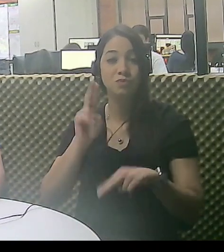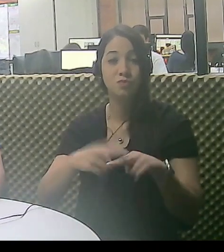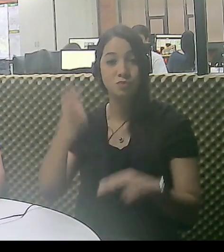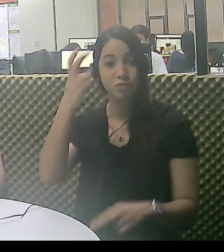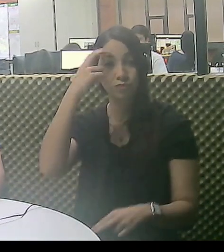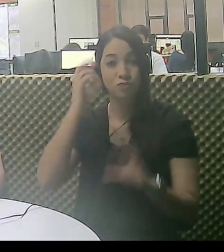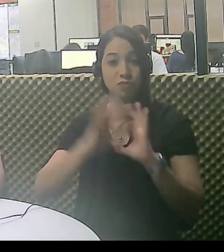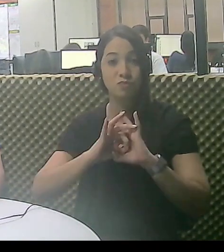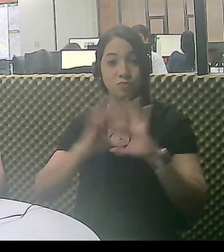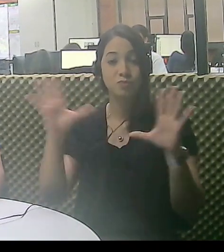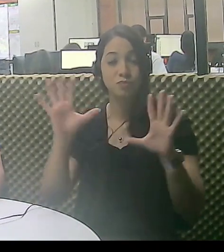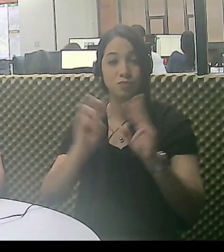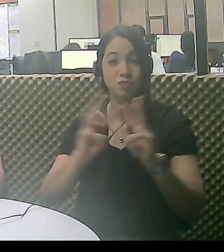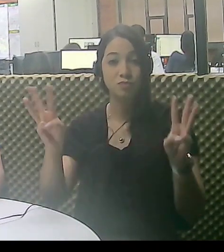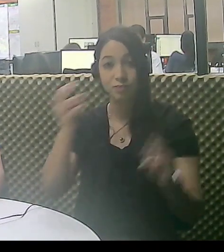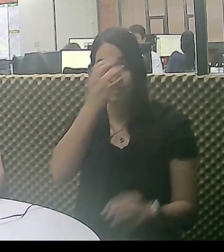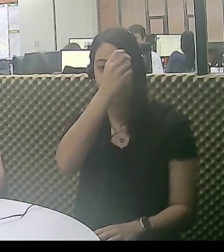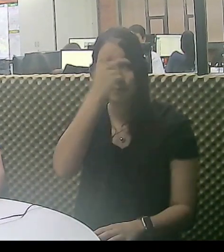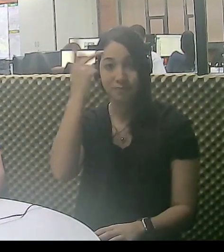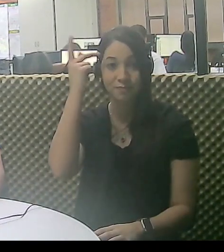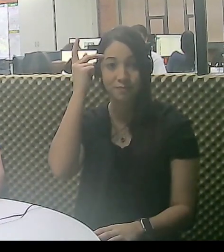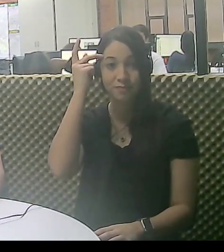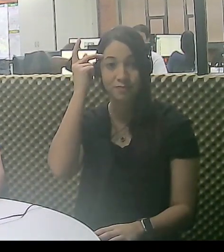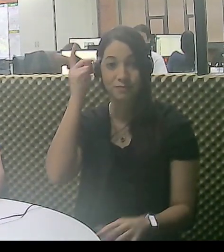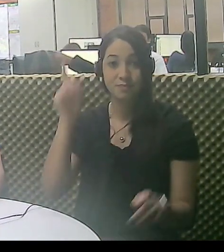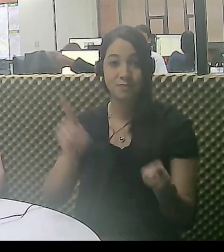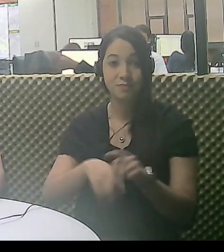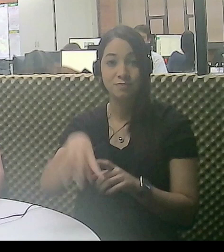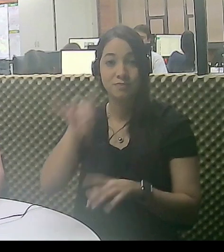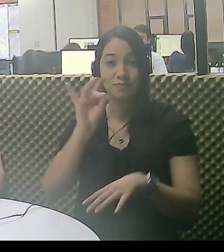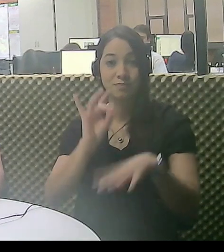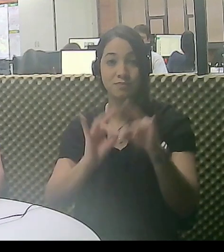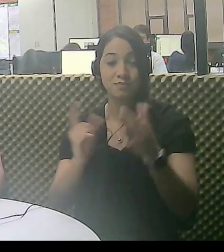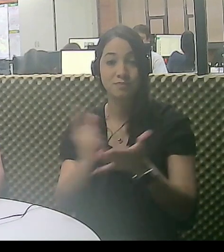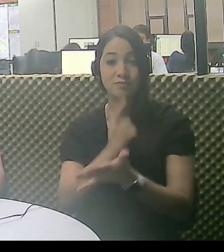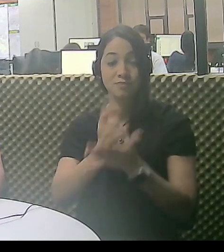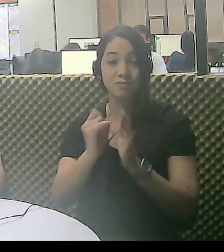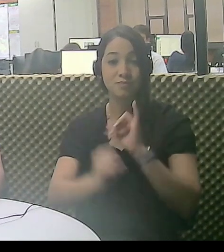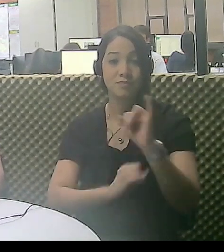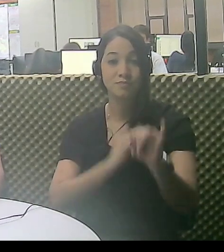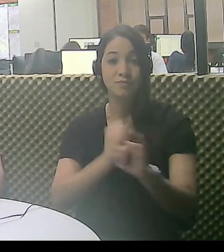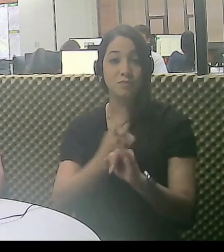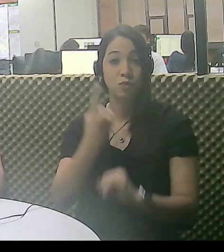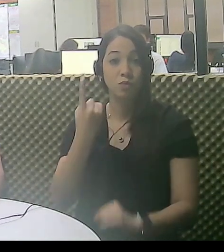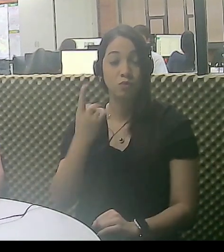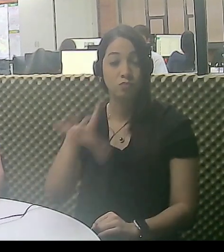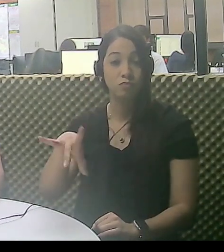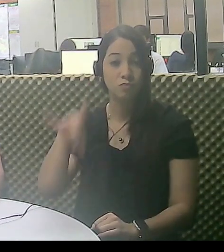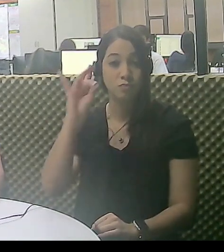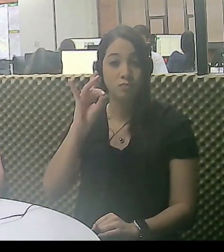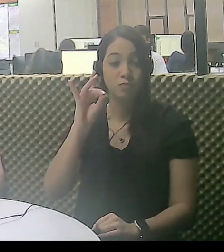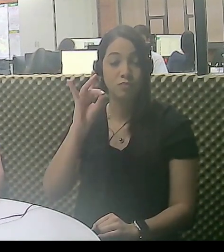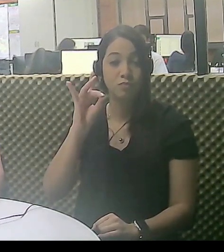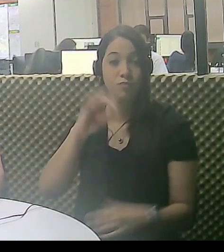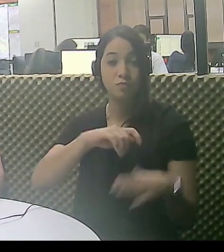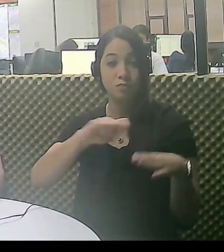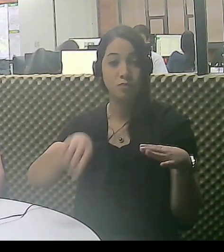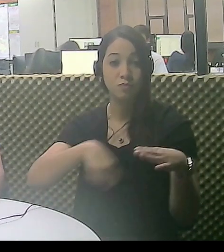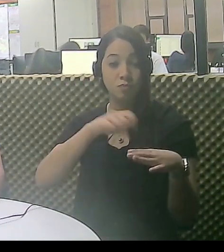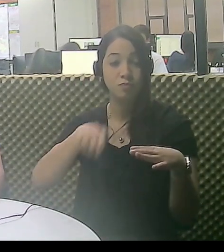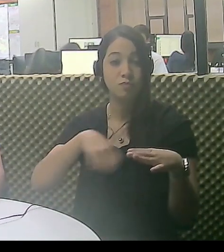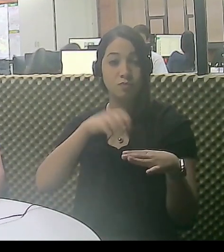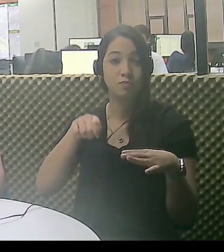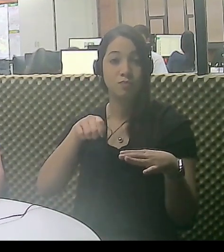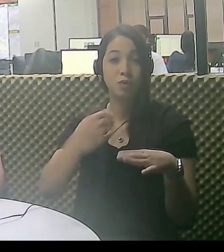será disponibilizado no portal da Prefeitura. Além da seleção para o livro virtual, uma das receitas